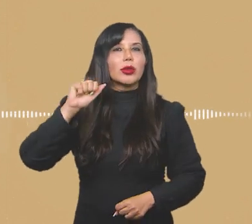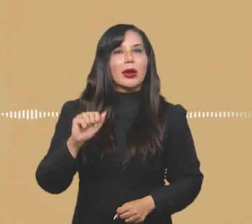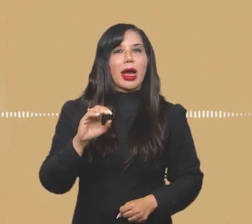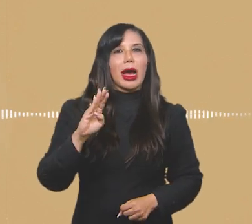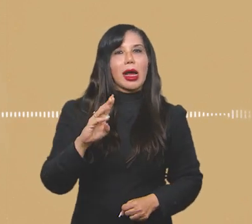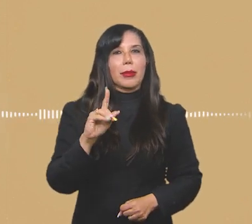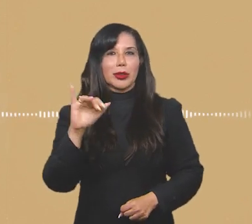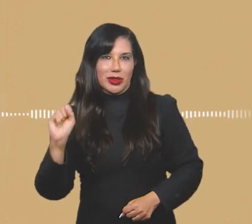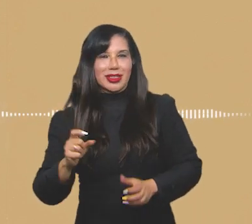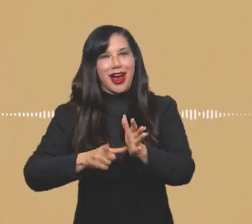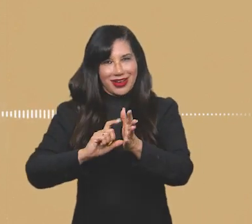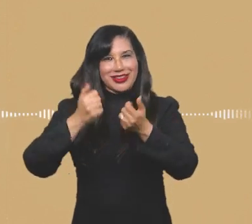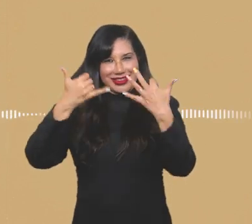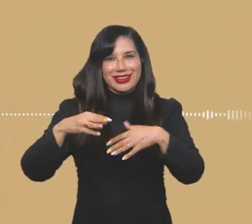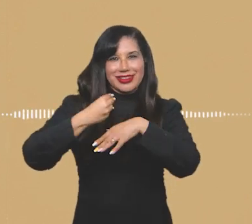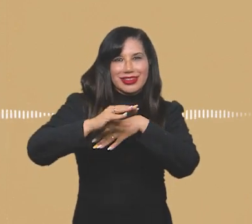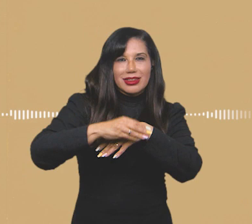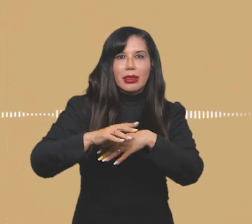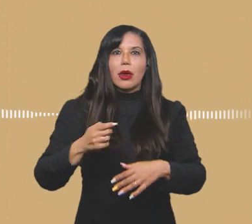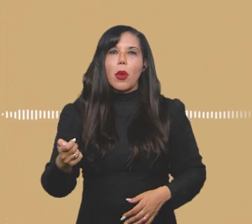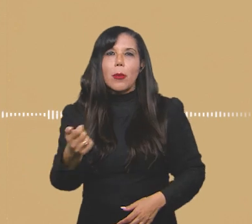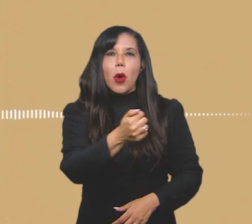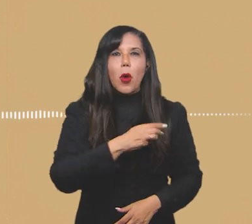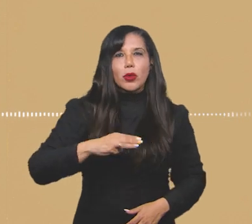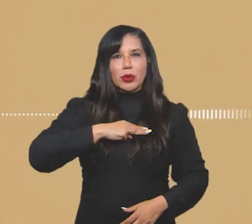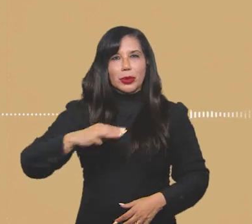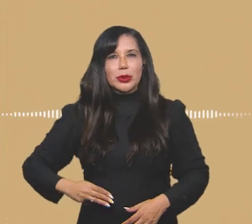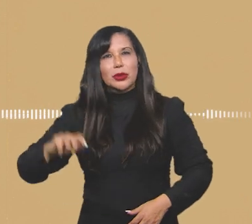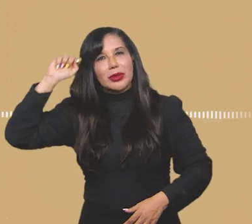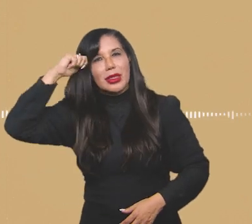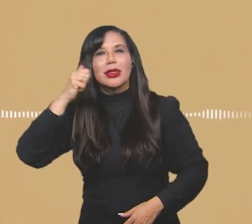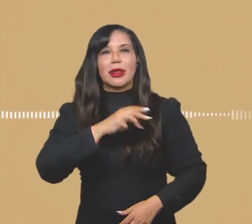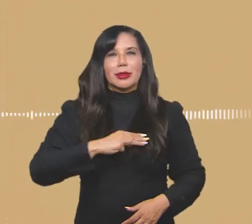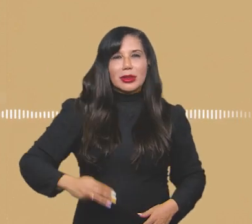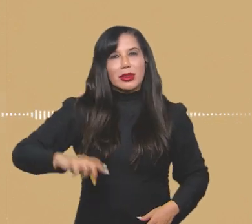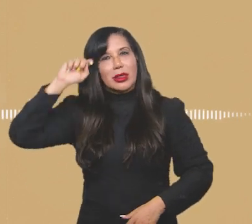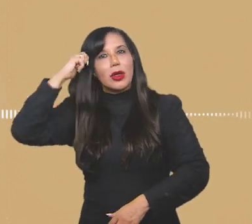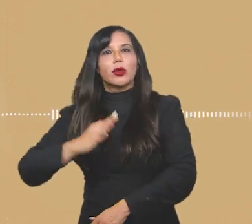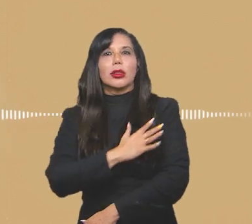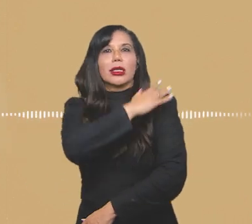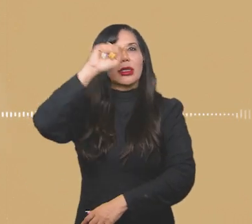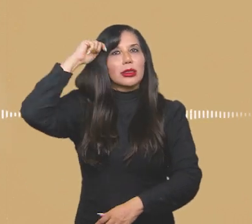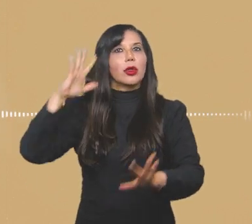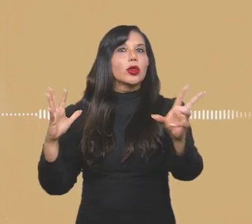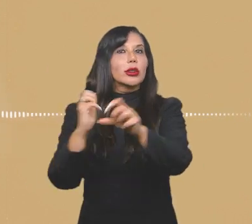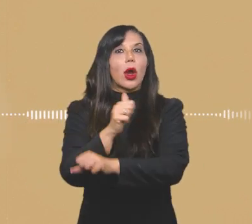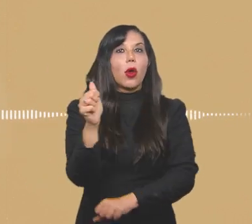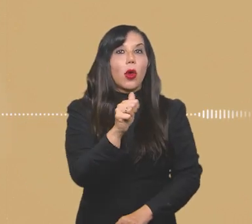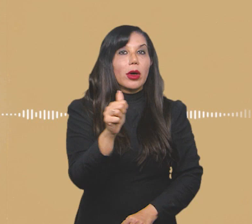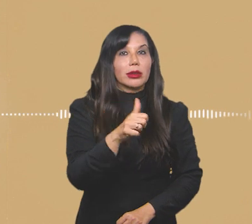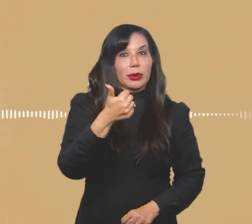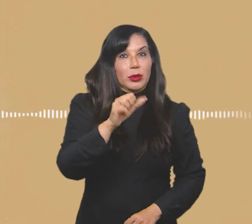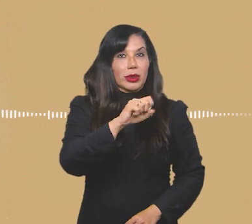que ouvimos no começo do episódio, temos alguns poucos ministros negros e ministras negras, os generais negros foram apenas 11